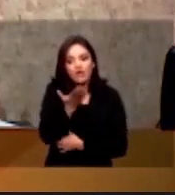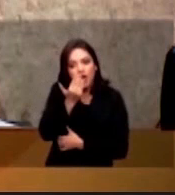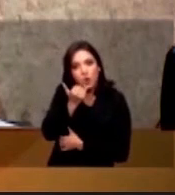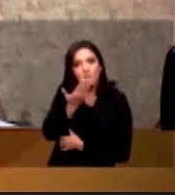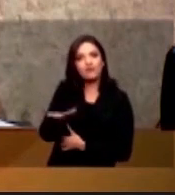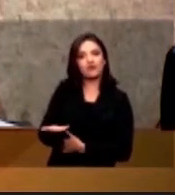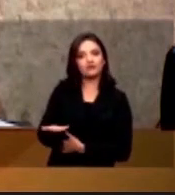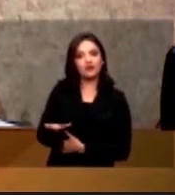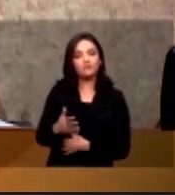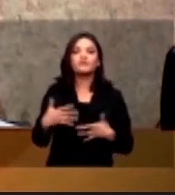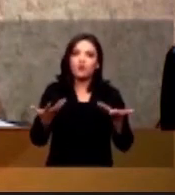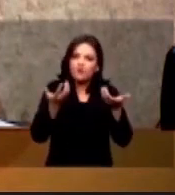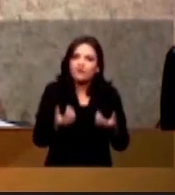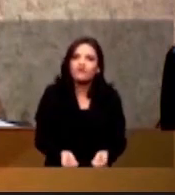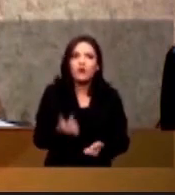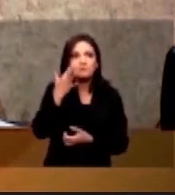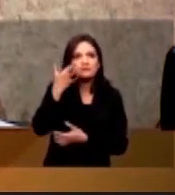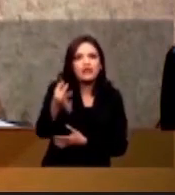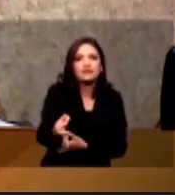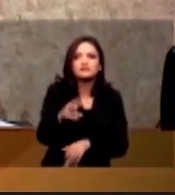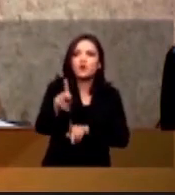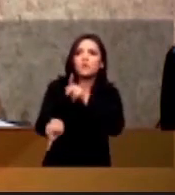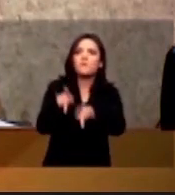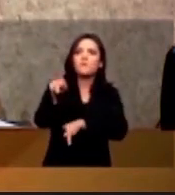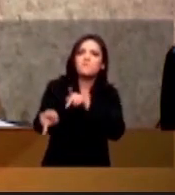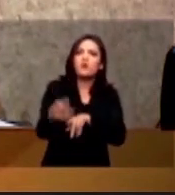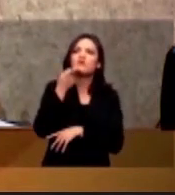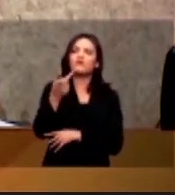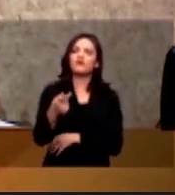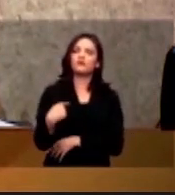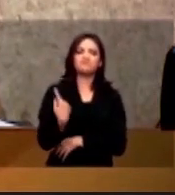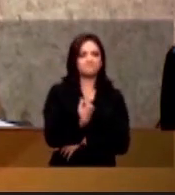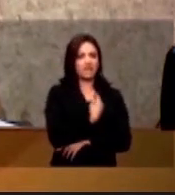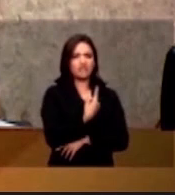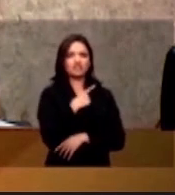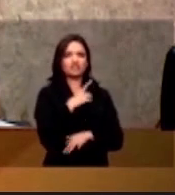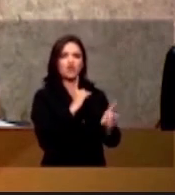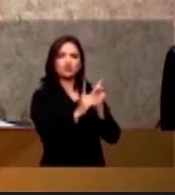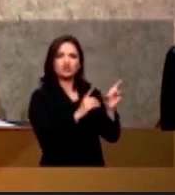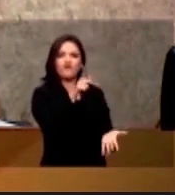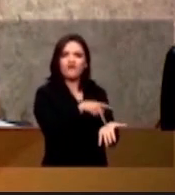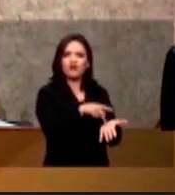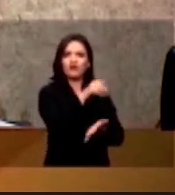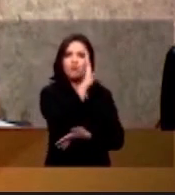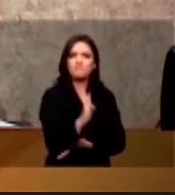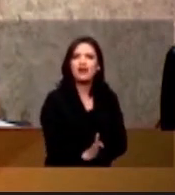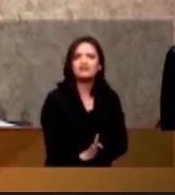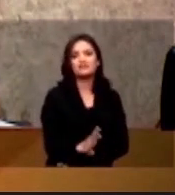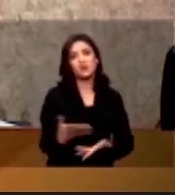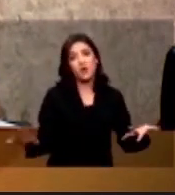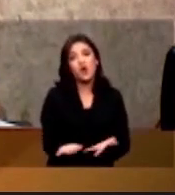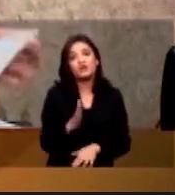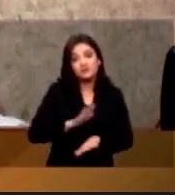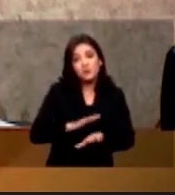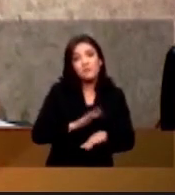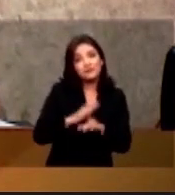ouvir a voz das ruas para assimilarmos o verdadeiro diálogo que o Brasil neste momento tão